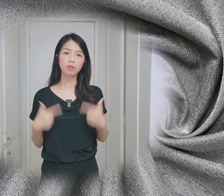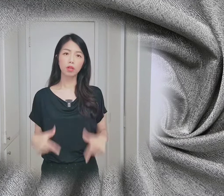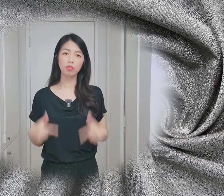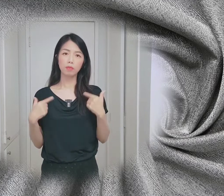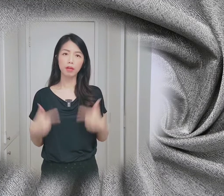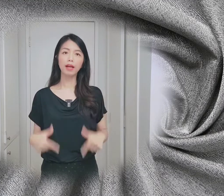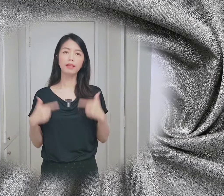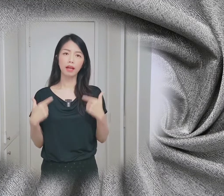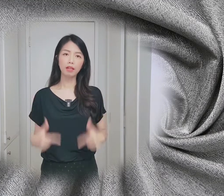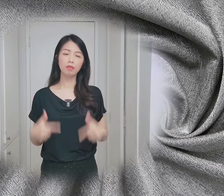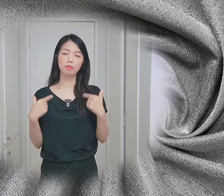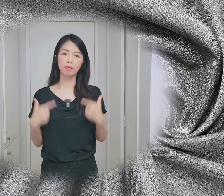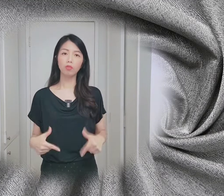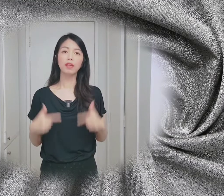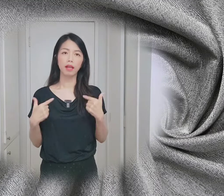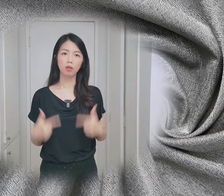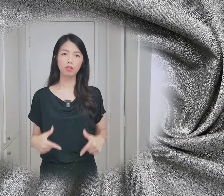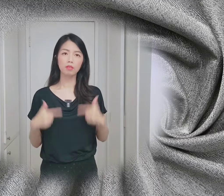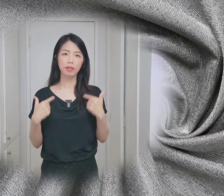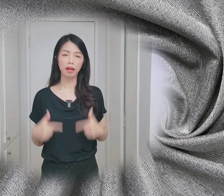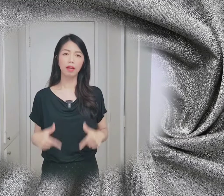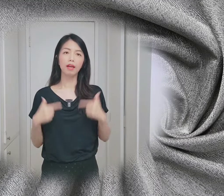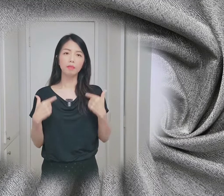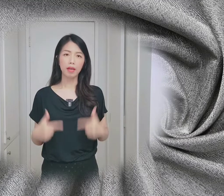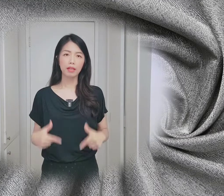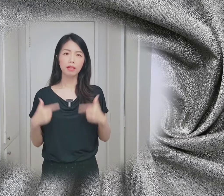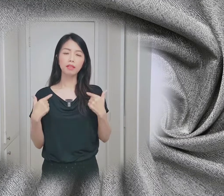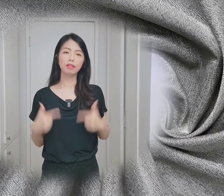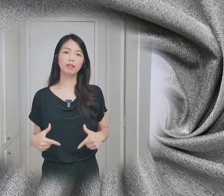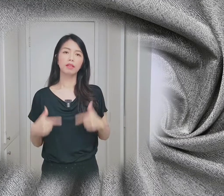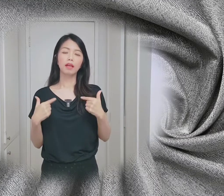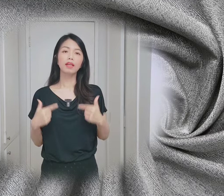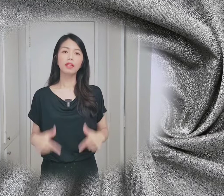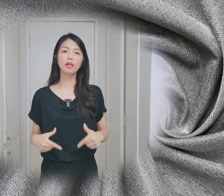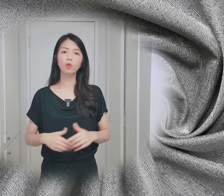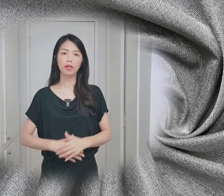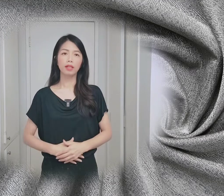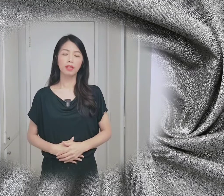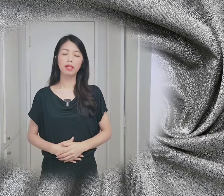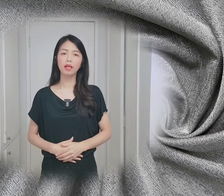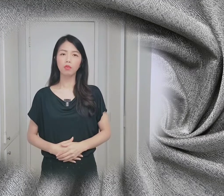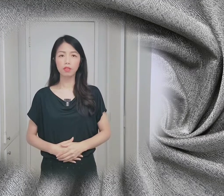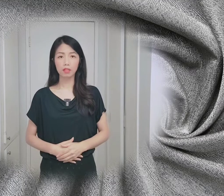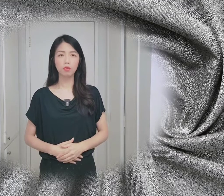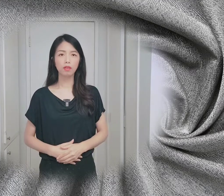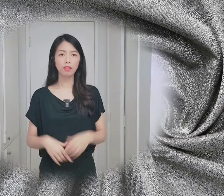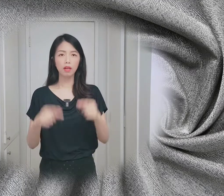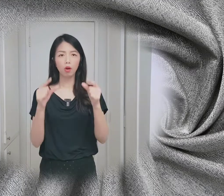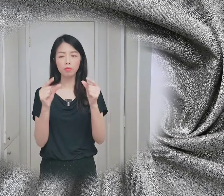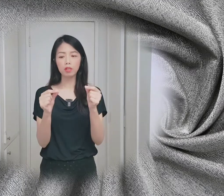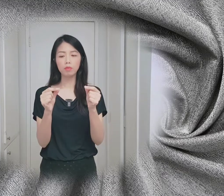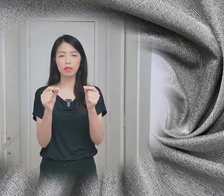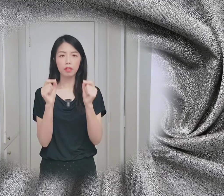동시에 움직여 주시면 항상 언제나 이런 뜻입니다. 매일은 길고 길다라고 하는 뜻의